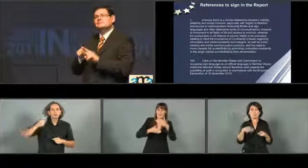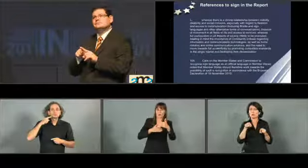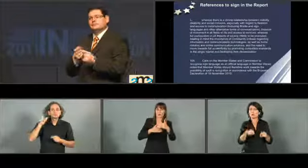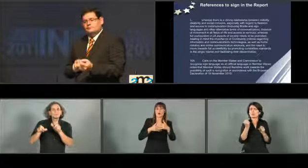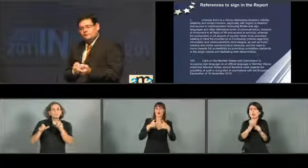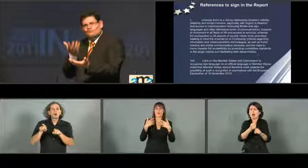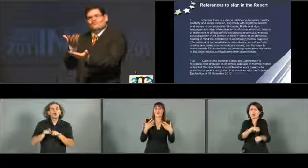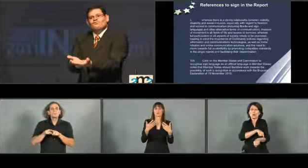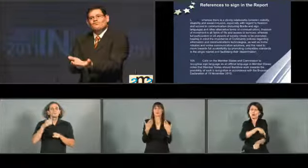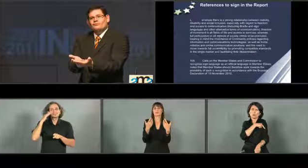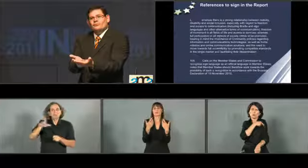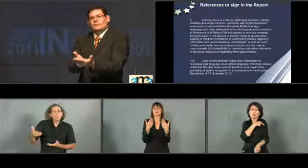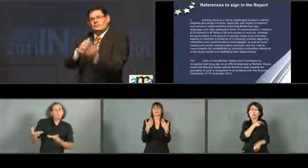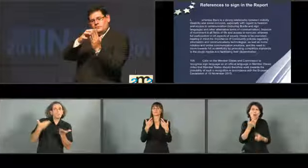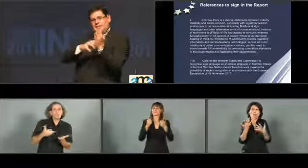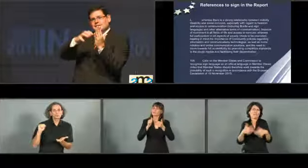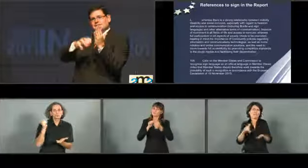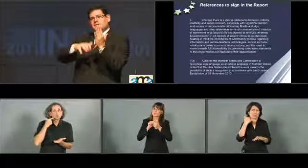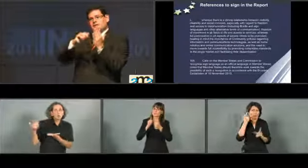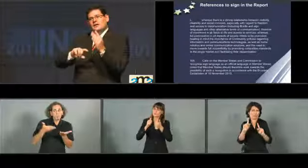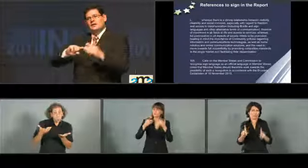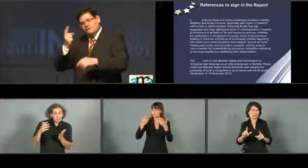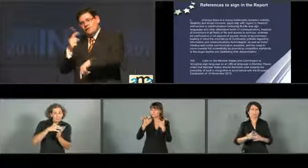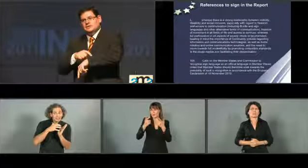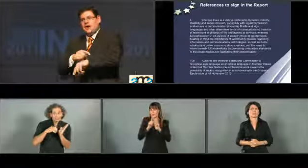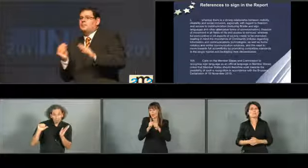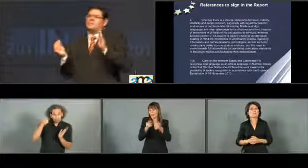c'est que c'est vraiment la toute première fois